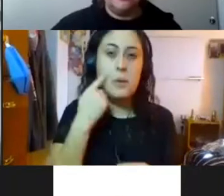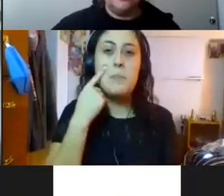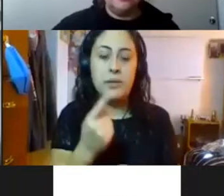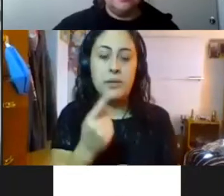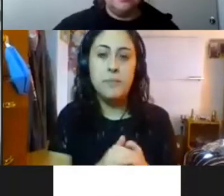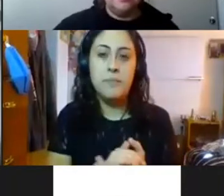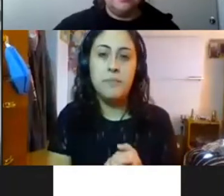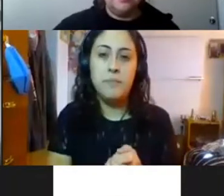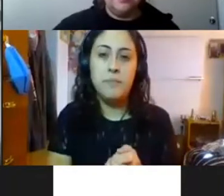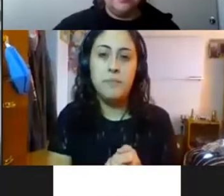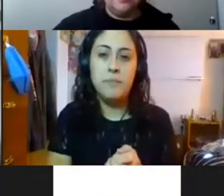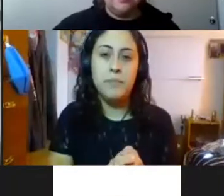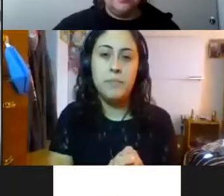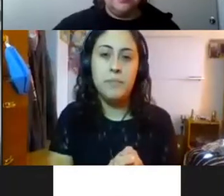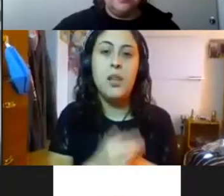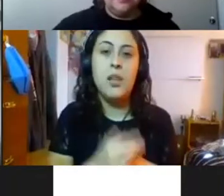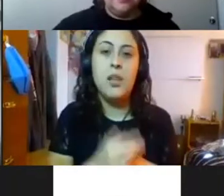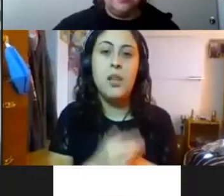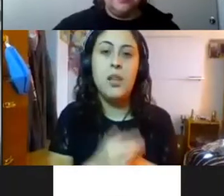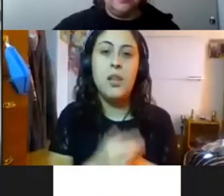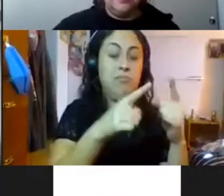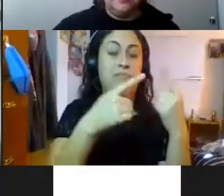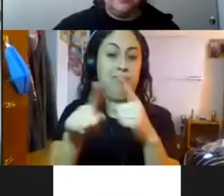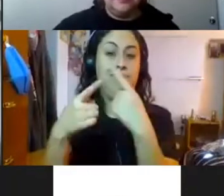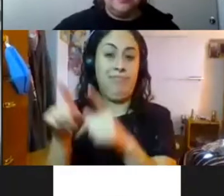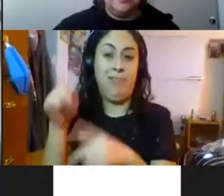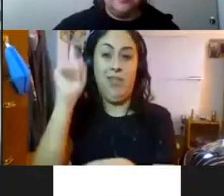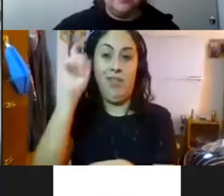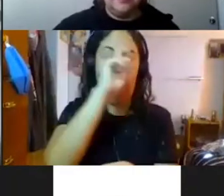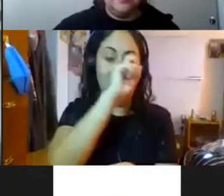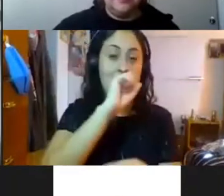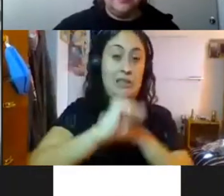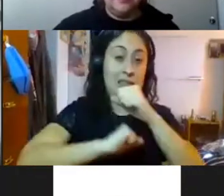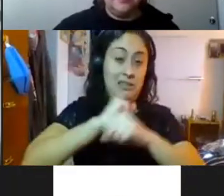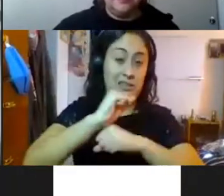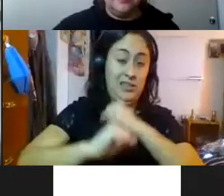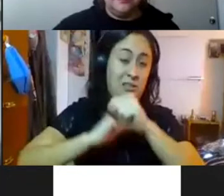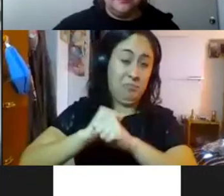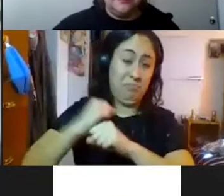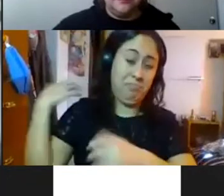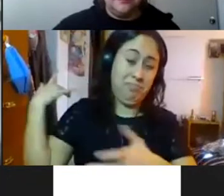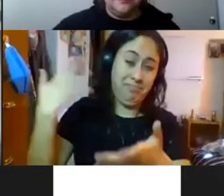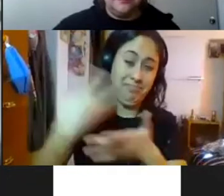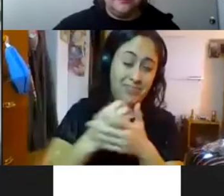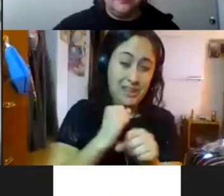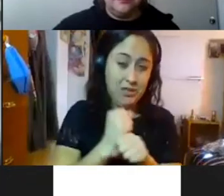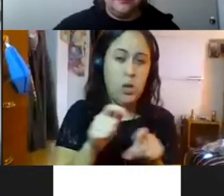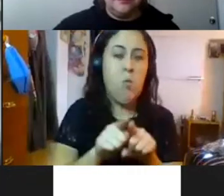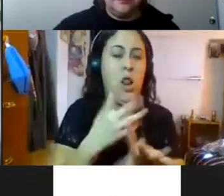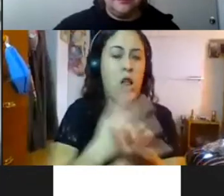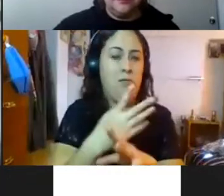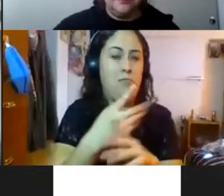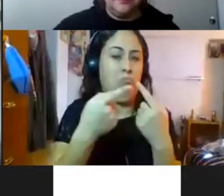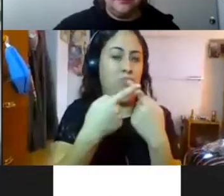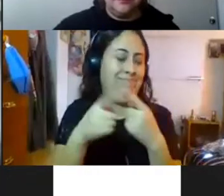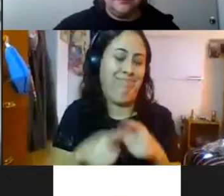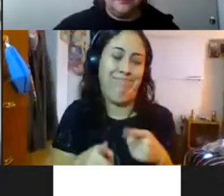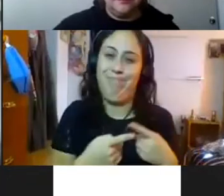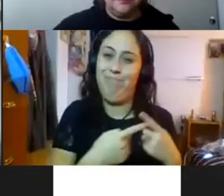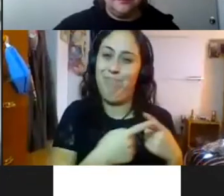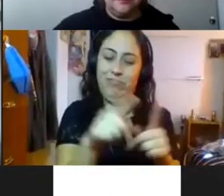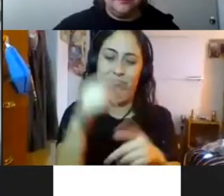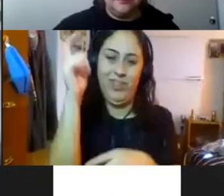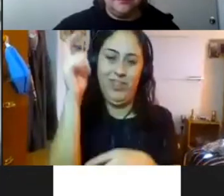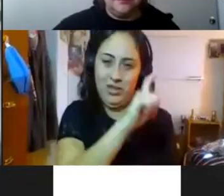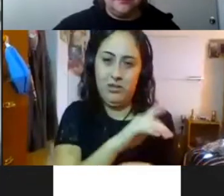uno tiene hartas experiencias difíciles y yo creo que también tiene que ver con la experiencia que uno tiene para enfrentar ciertas